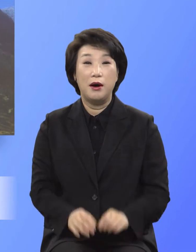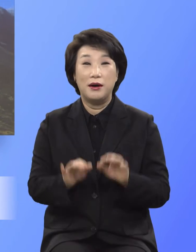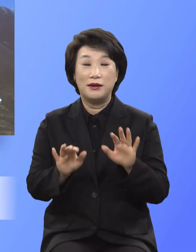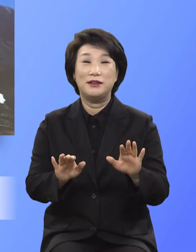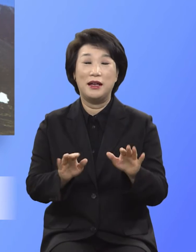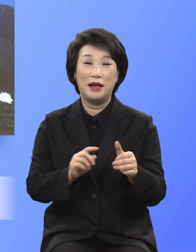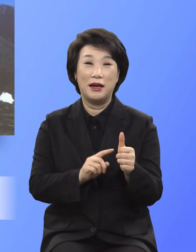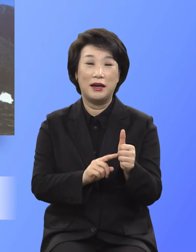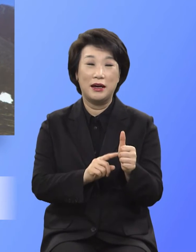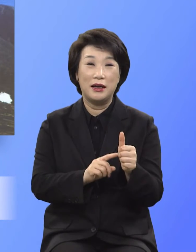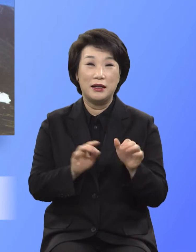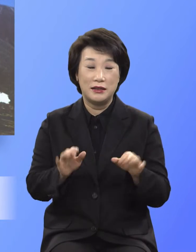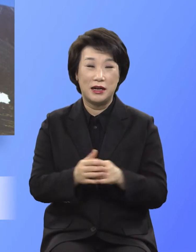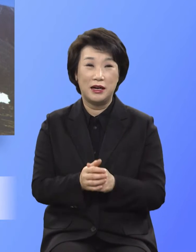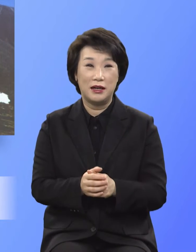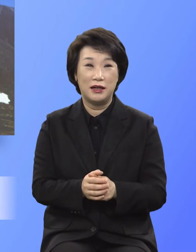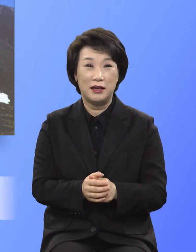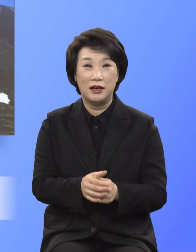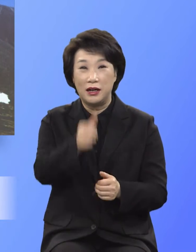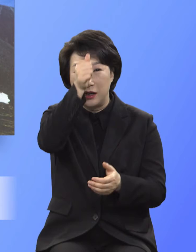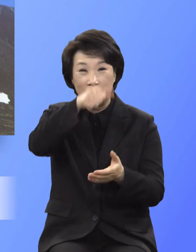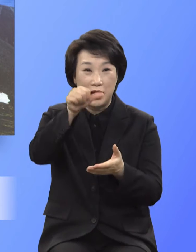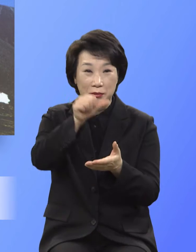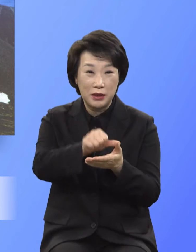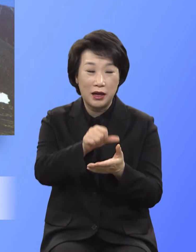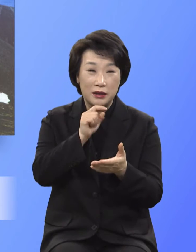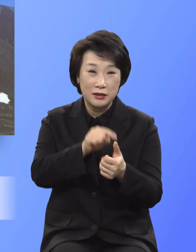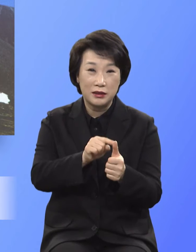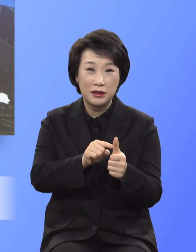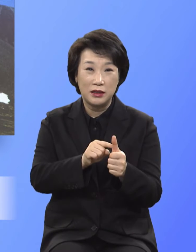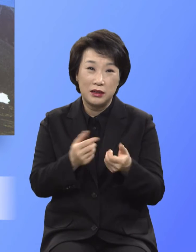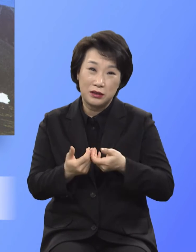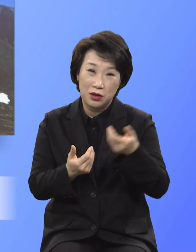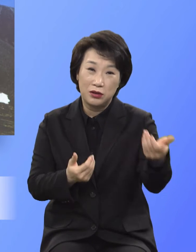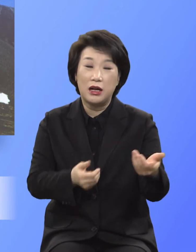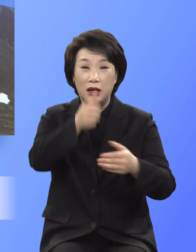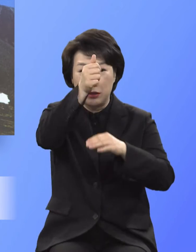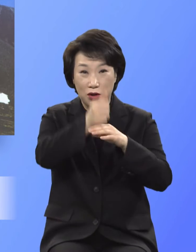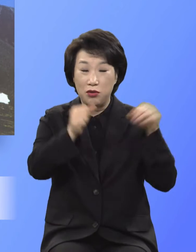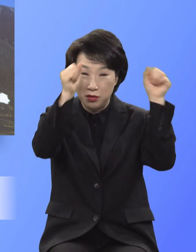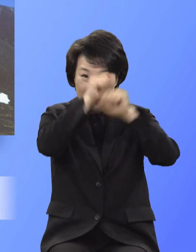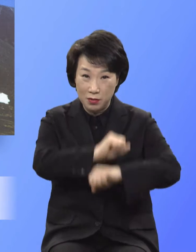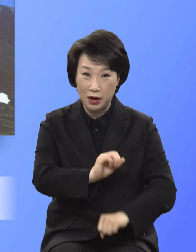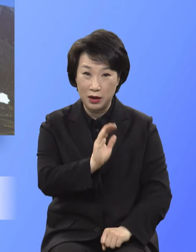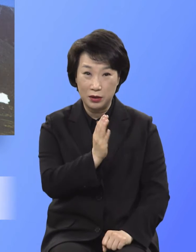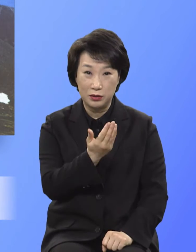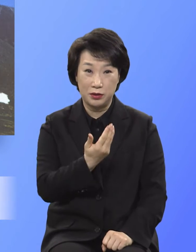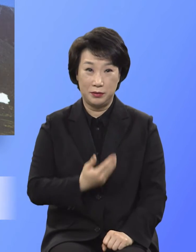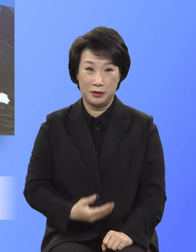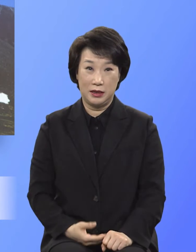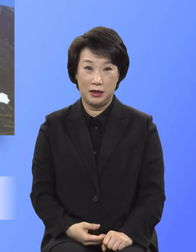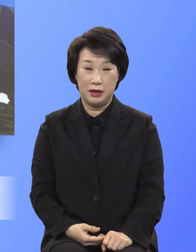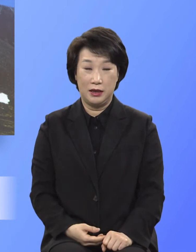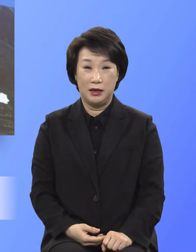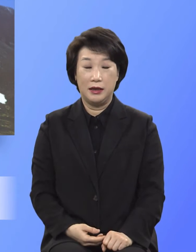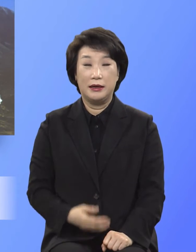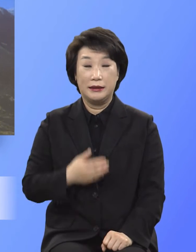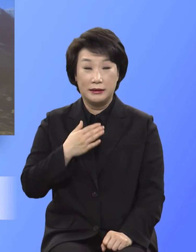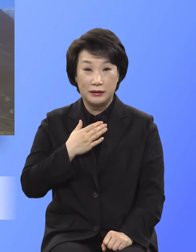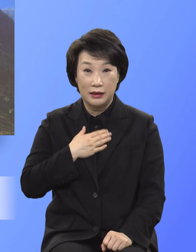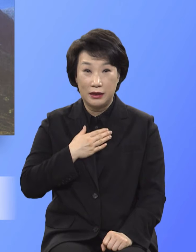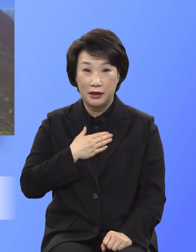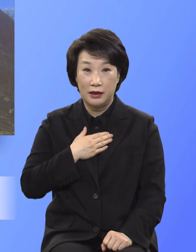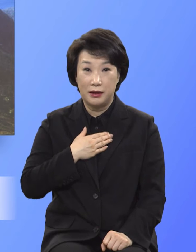그런데도 하나님 앞에서 떠나가서 결국 망할 자가 되고 말아요. 그래서